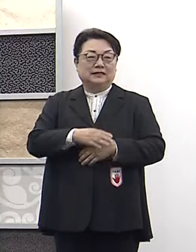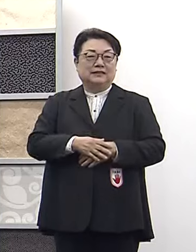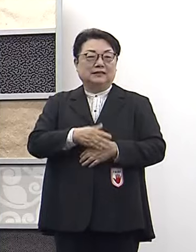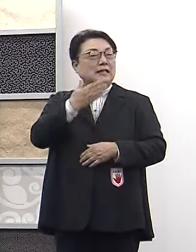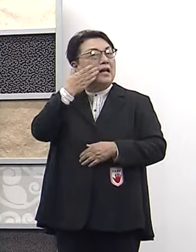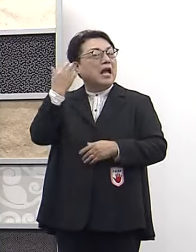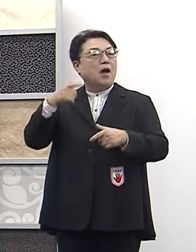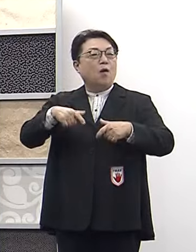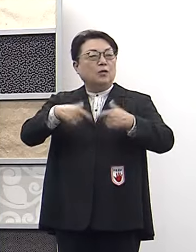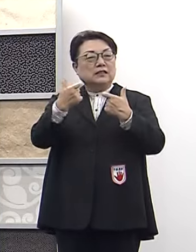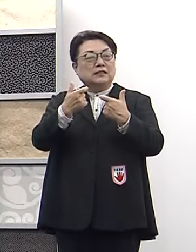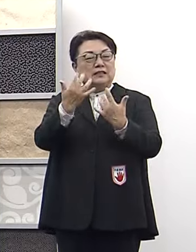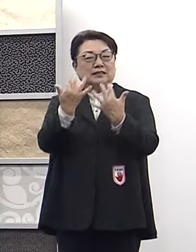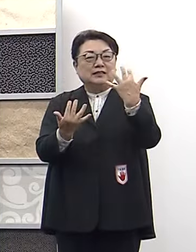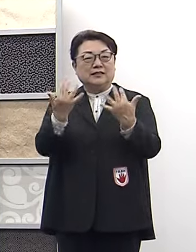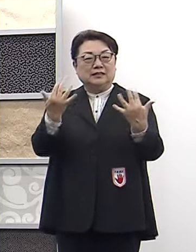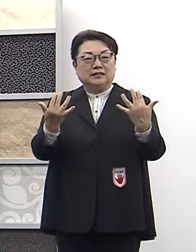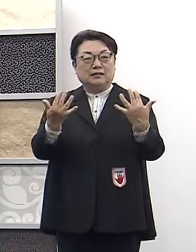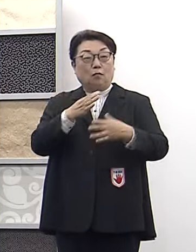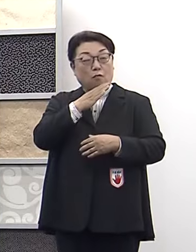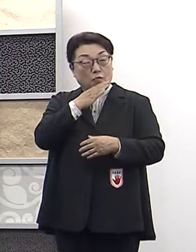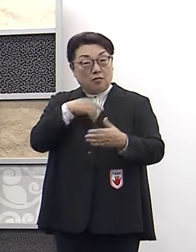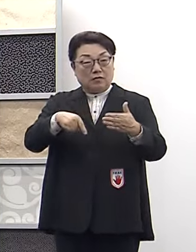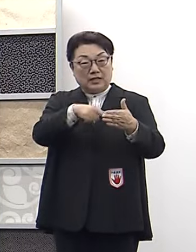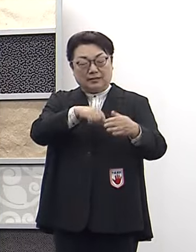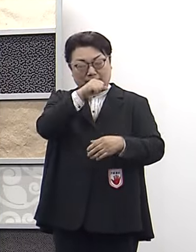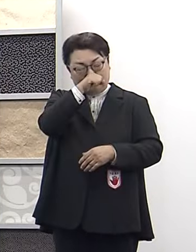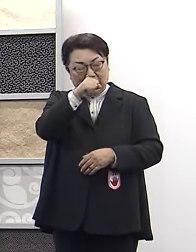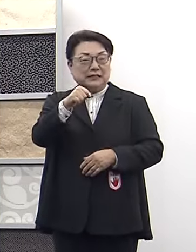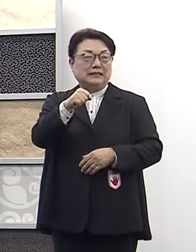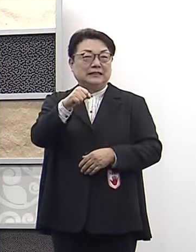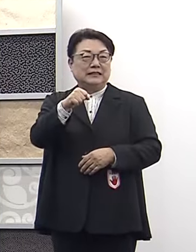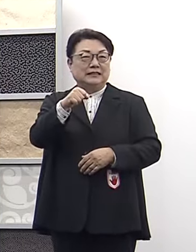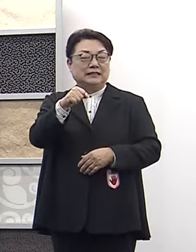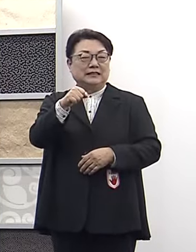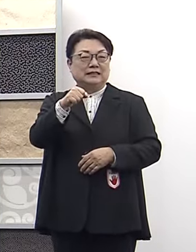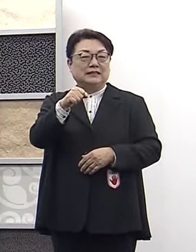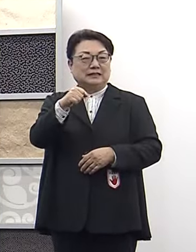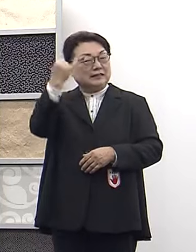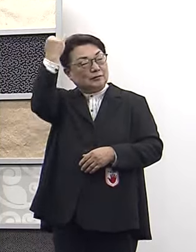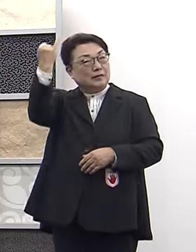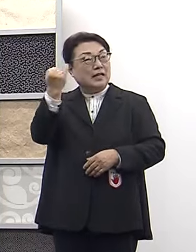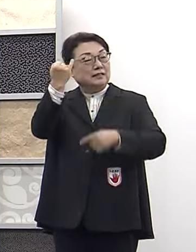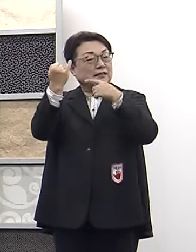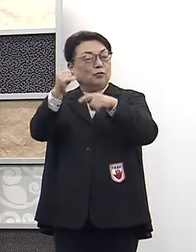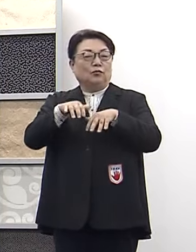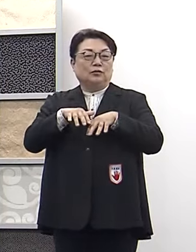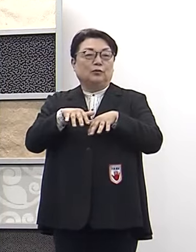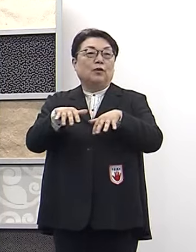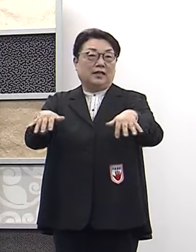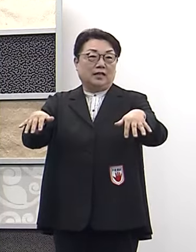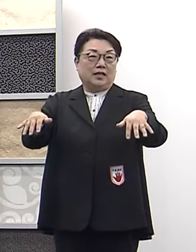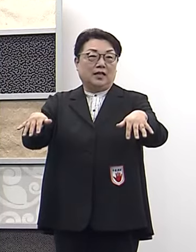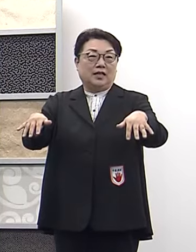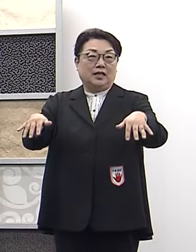青木ヶ原 の, 真 の, 姿のイメージ、これを広げることでですね、